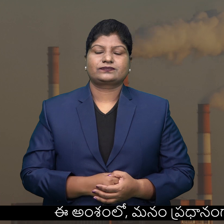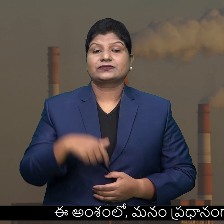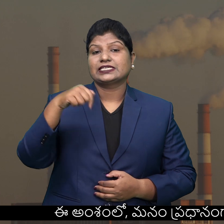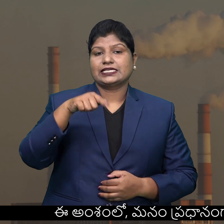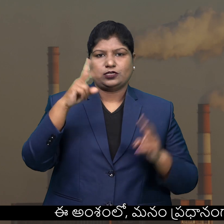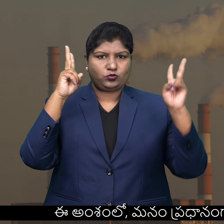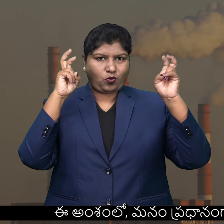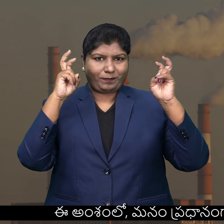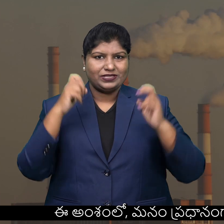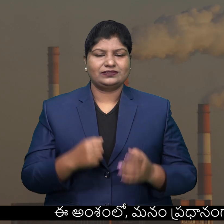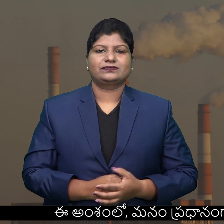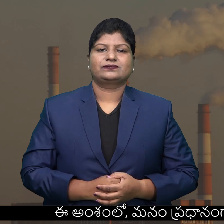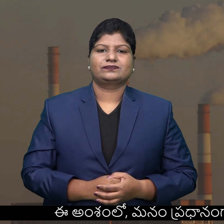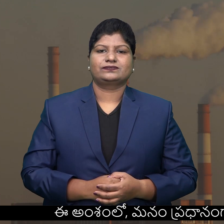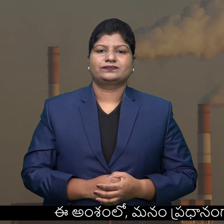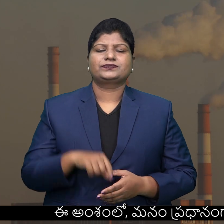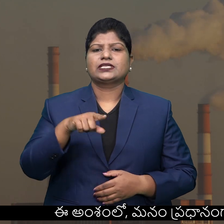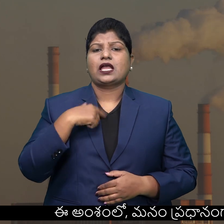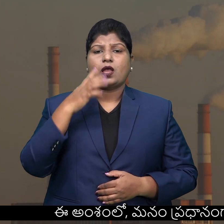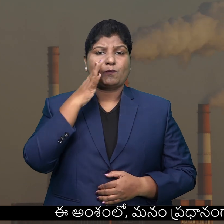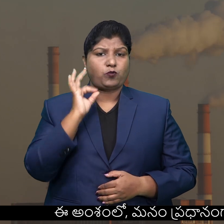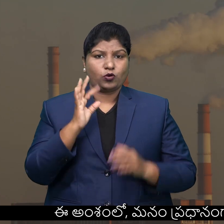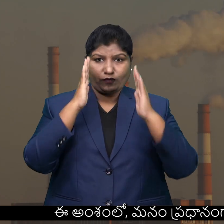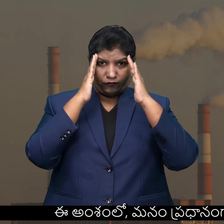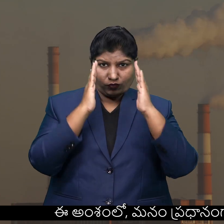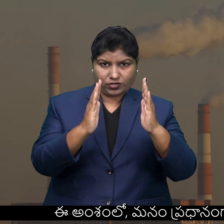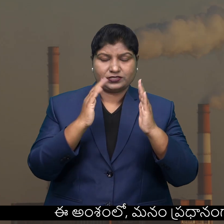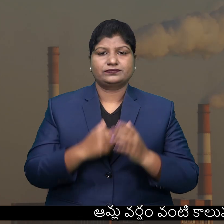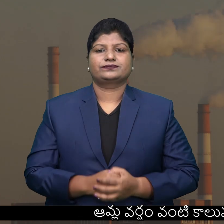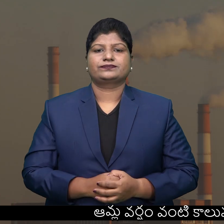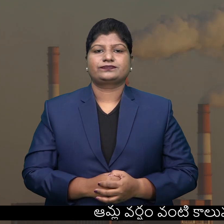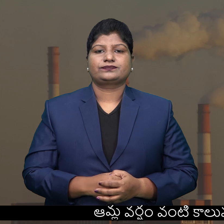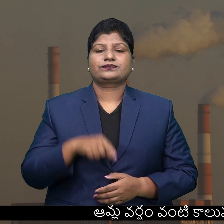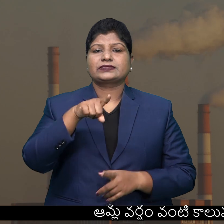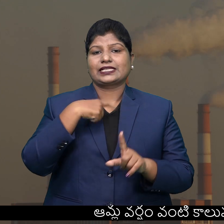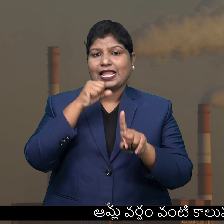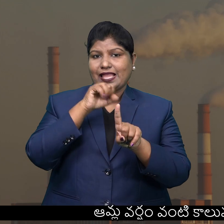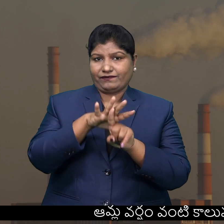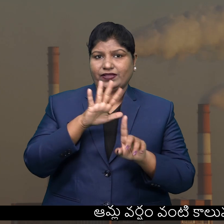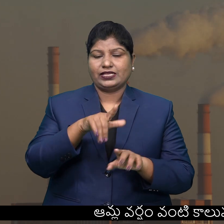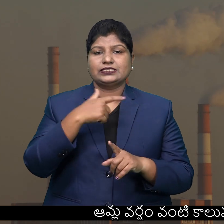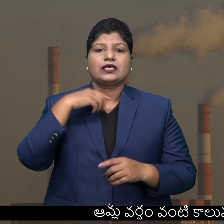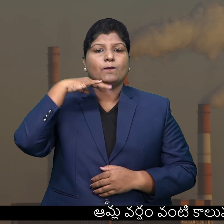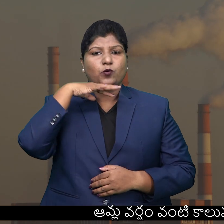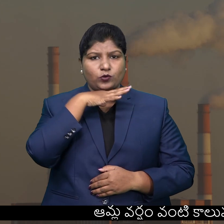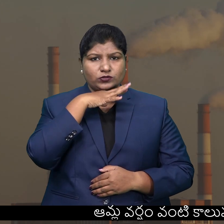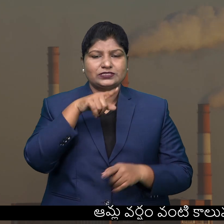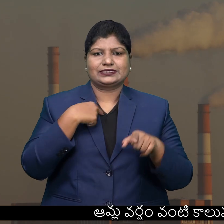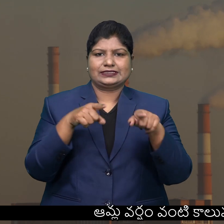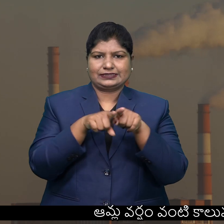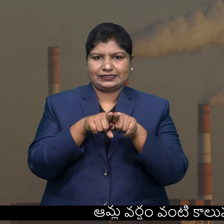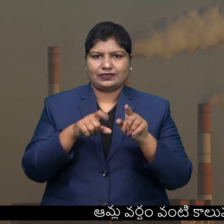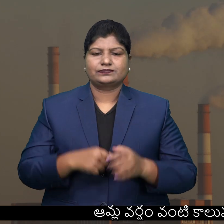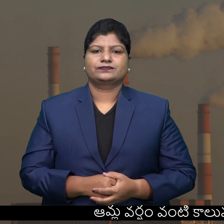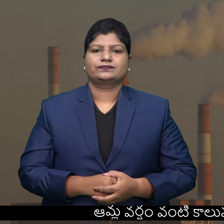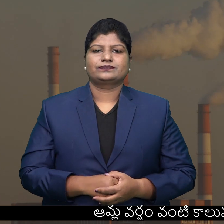ఈ అంశంలో మనం ప్రధానంగా ఓజోన్ క్షీణత, గ్లోబల్ వార్మింగ్ మరియు ఆమ్ల వర్షం వంటి కాలుష్య ప్రభావాలపై దృష్టి